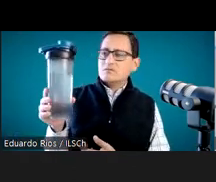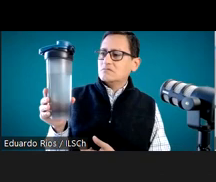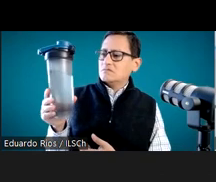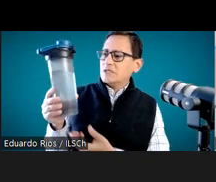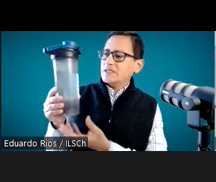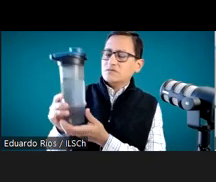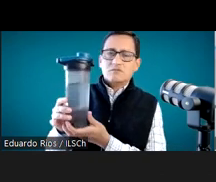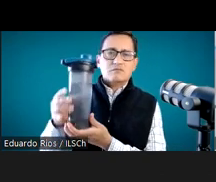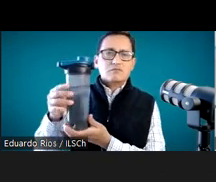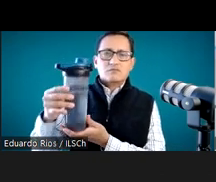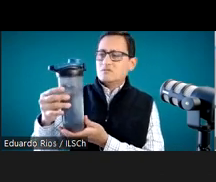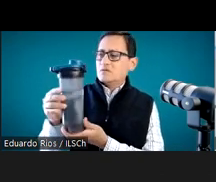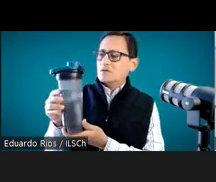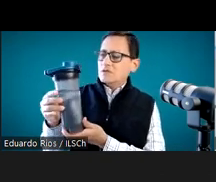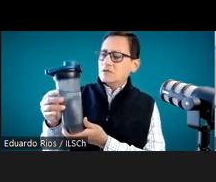o